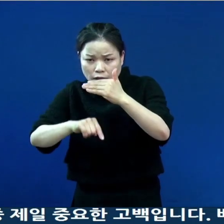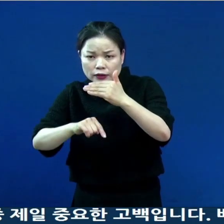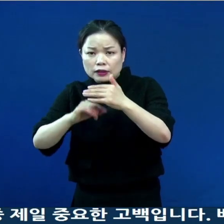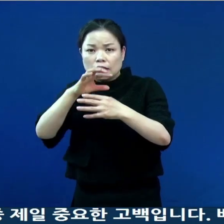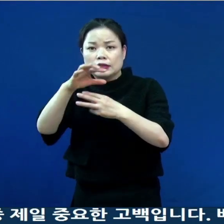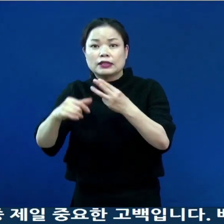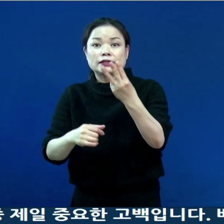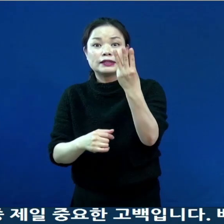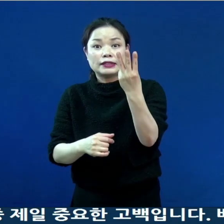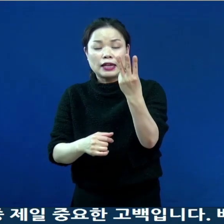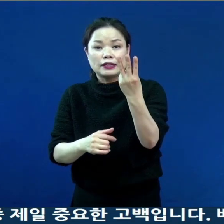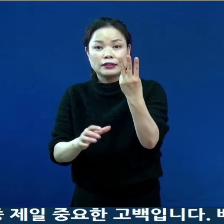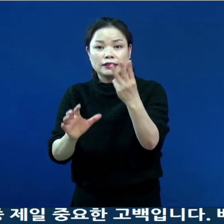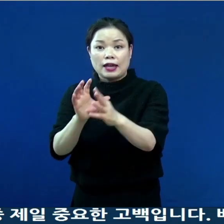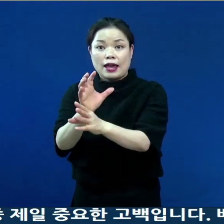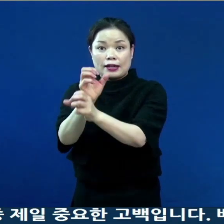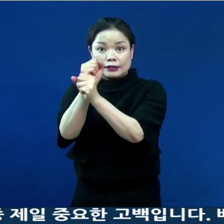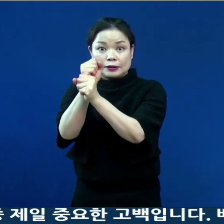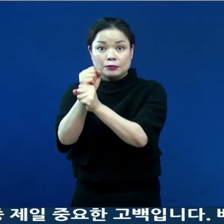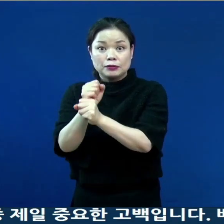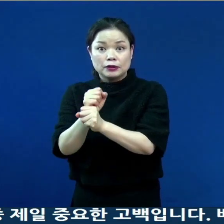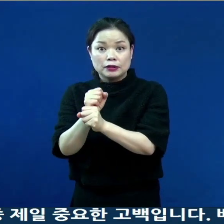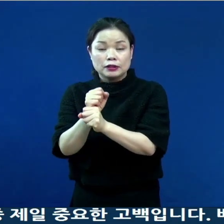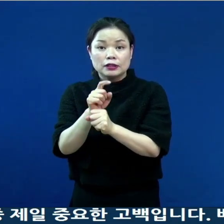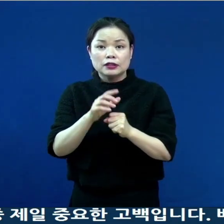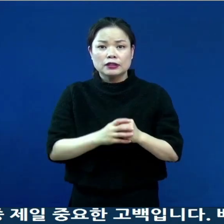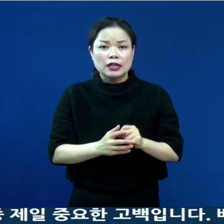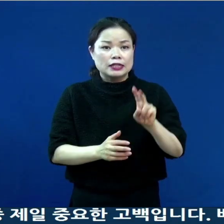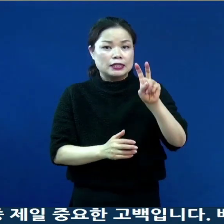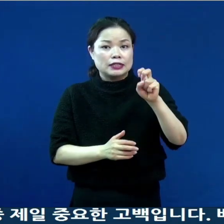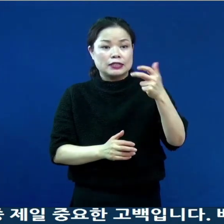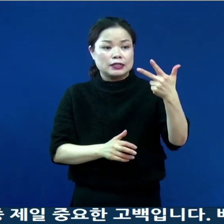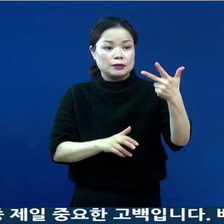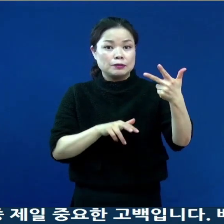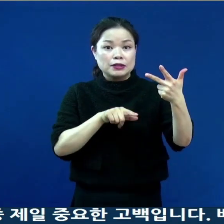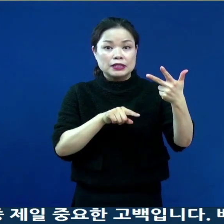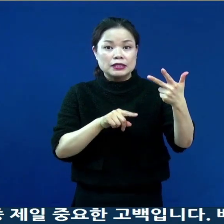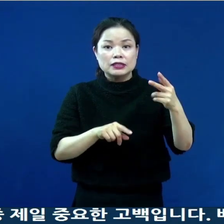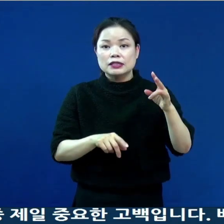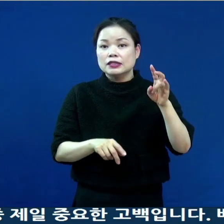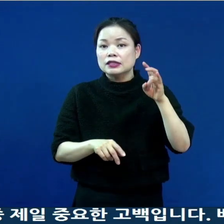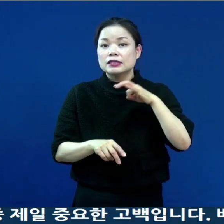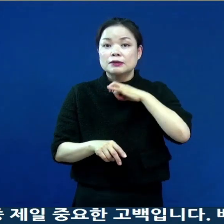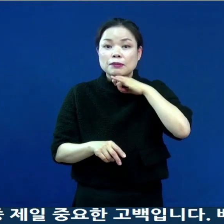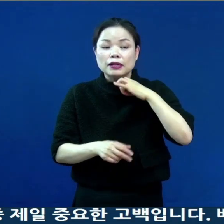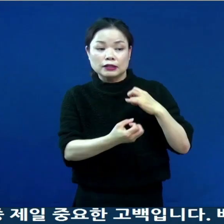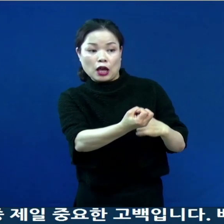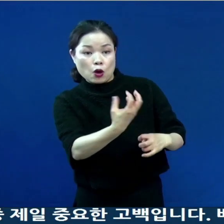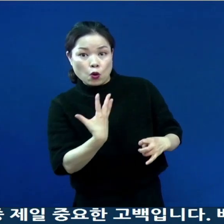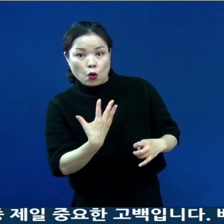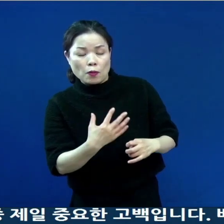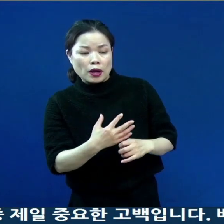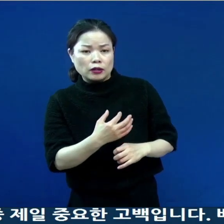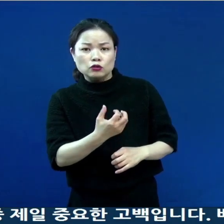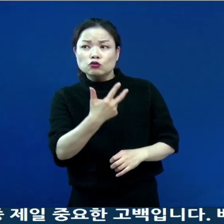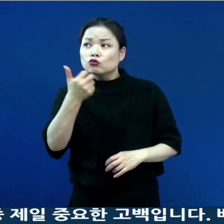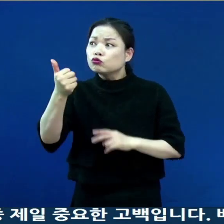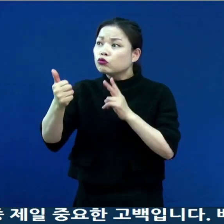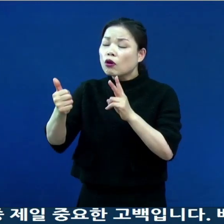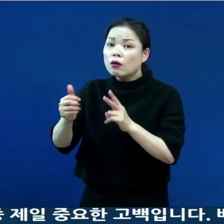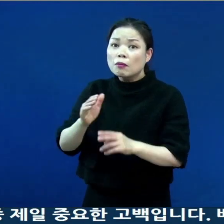정도 나오는데 핵심 하이라이트입니다. 자, 이것에 대해서 27절 마르다의 고백을 듣겠습니다. 시작. 이르되